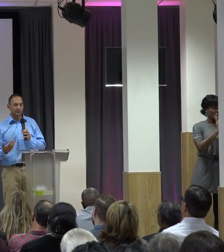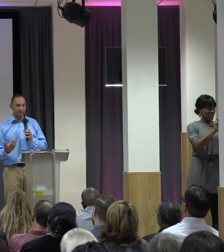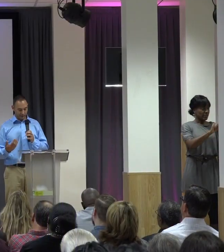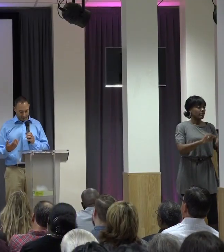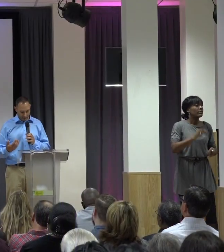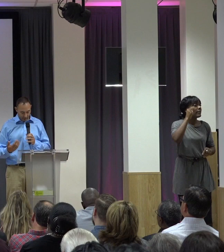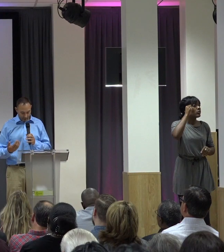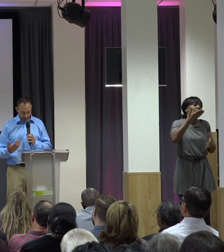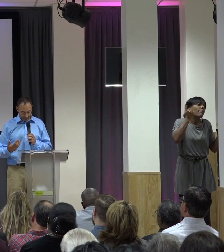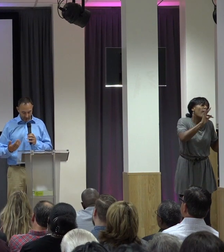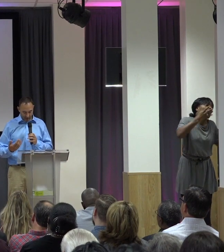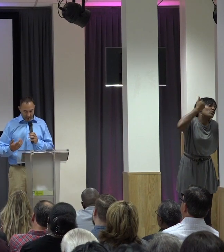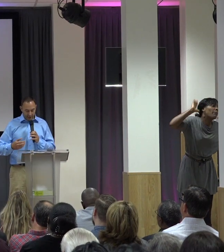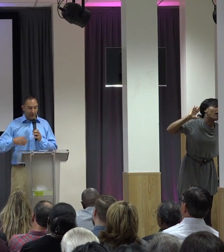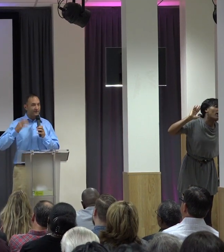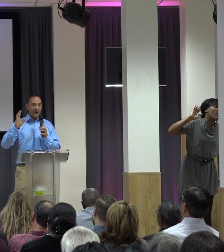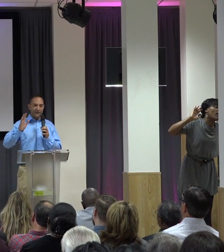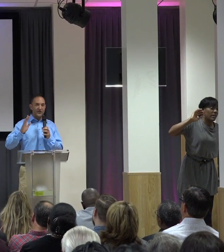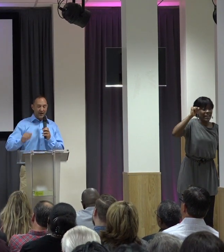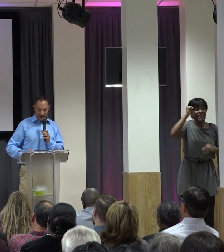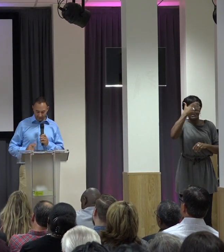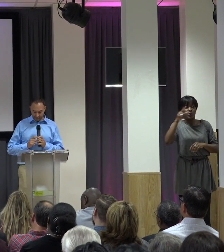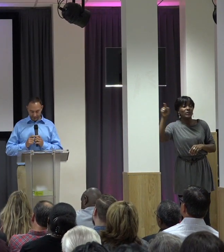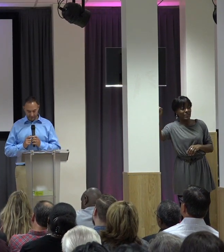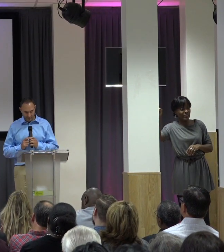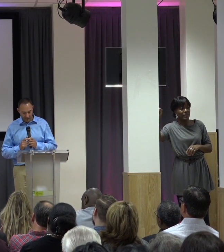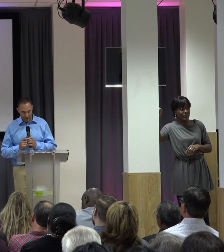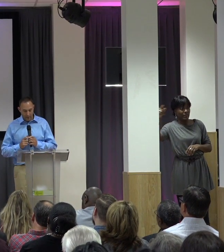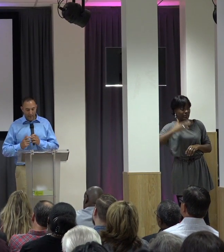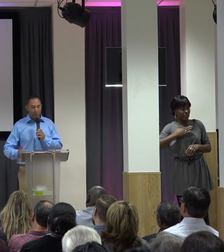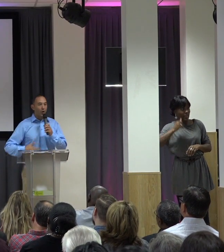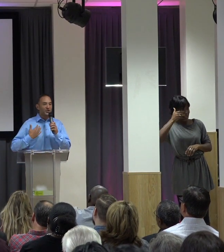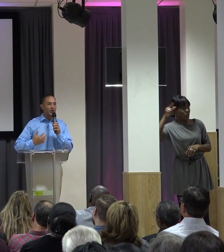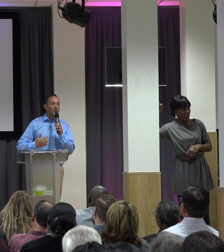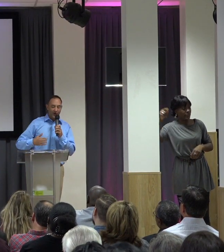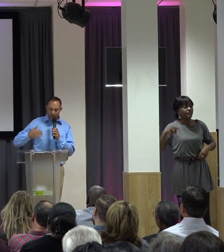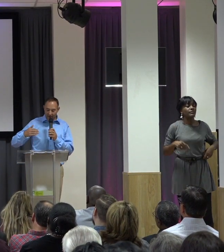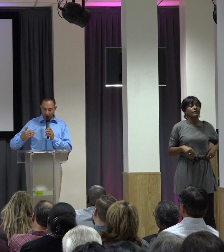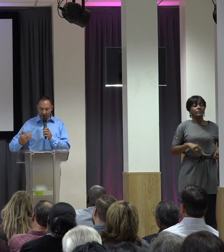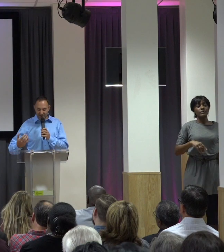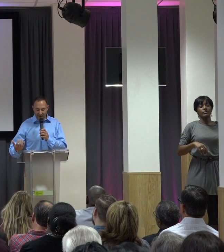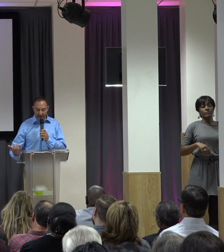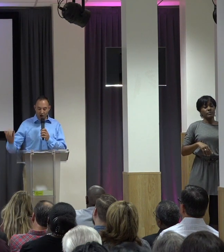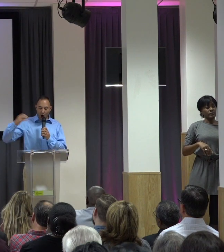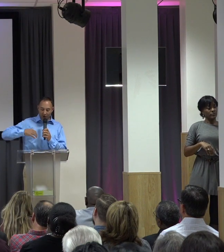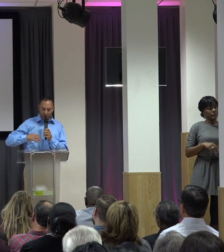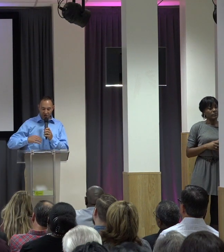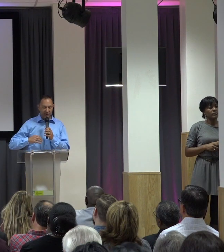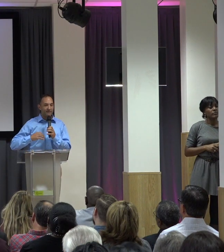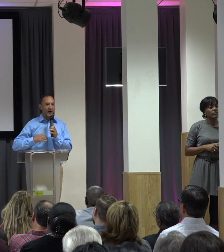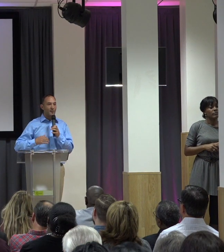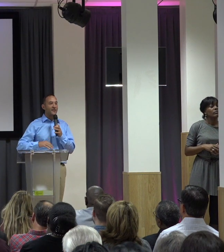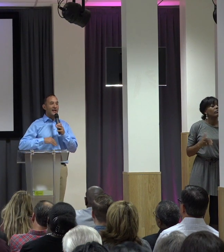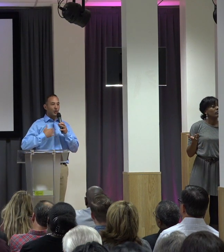Je ne sais pas ici en France, mais aux États-Unis, for the very first time, pour la première fois, more children are being raised in a